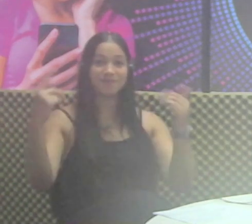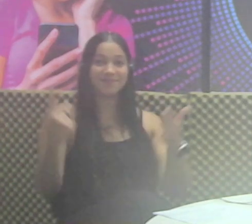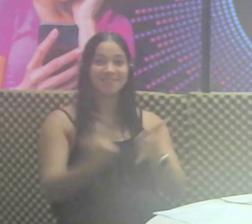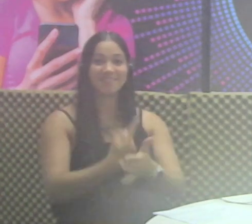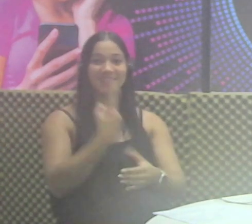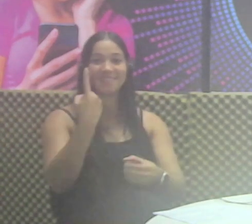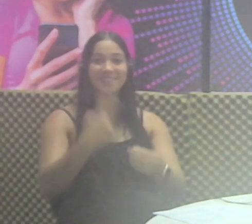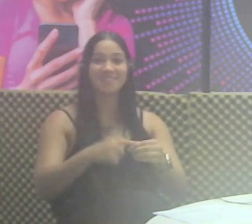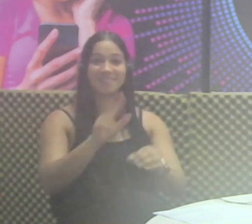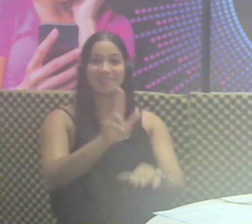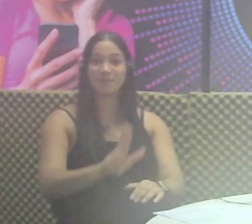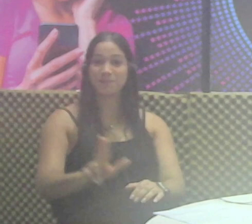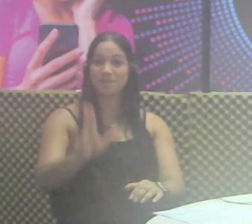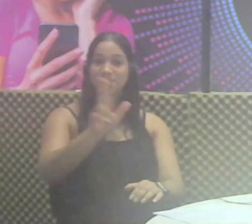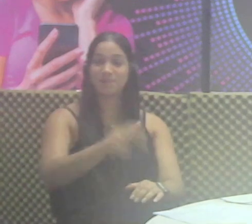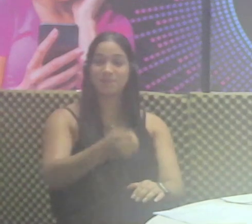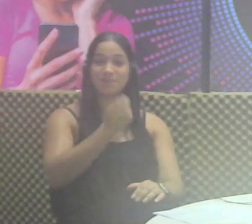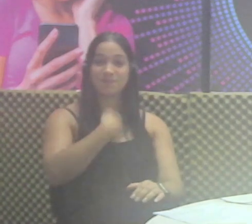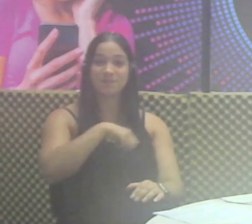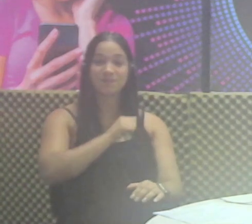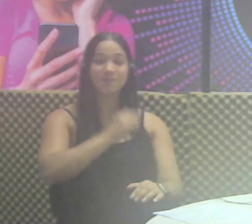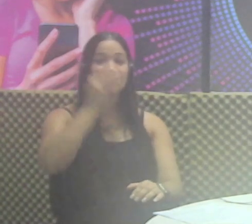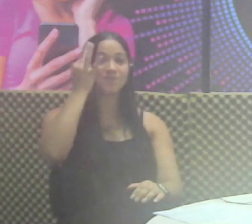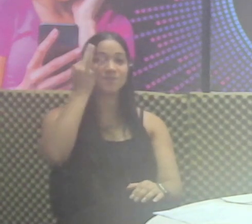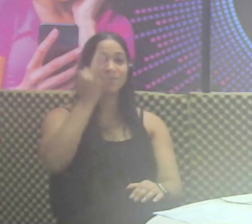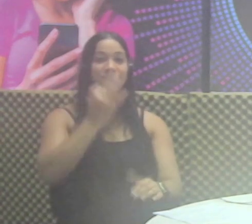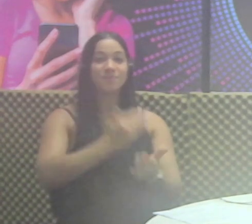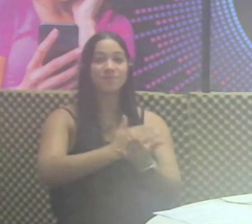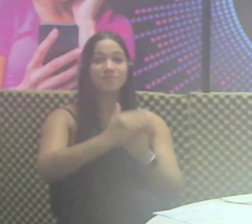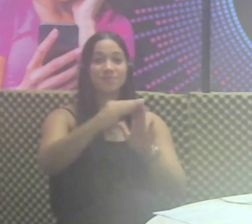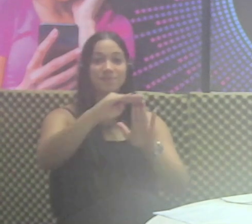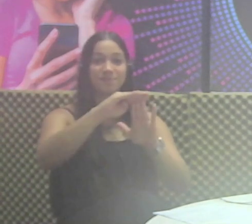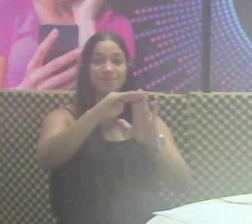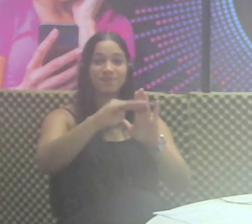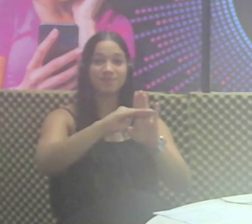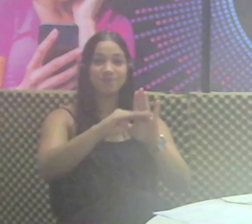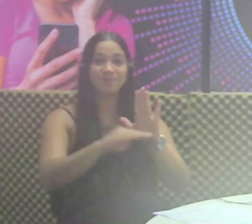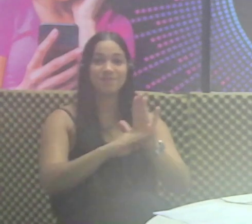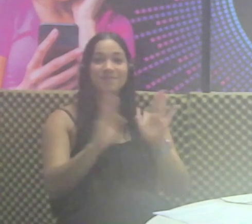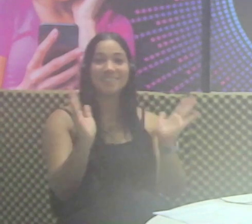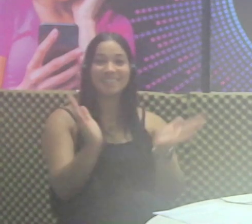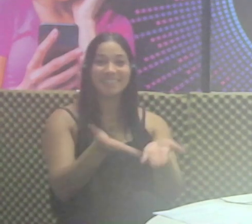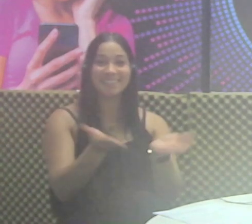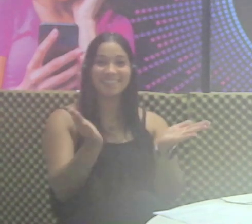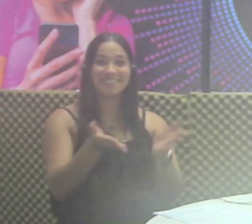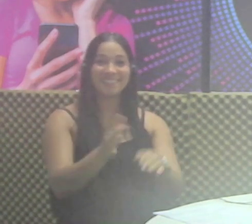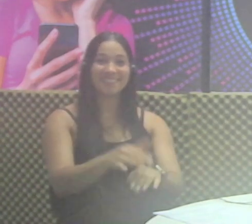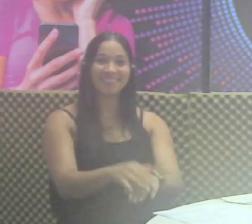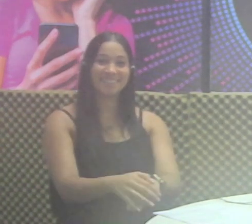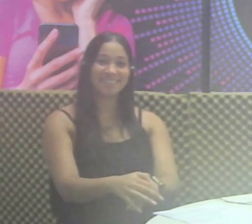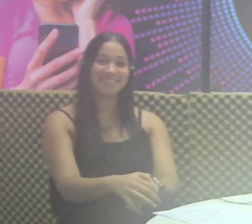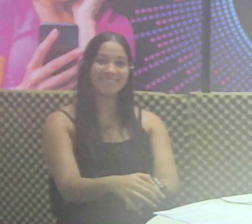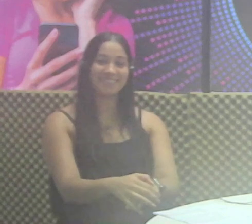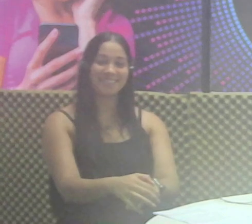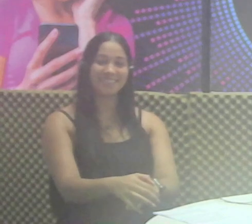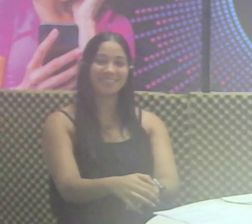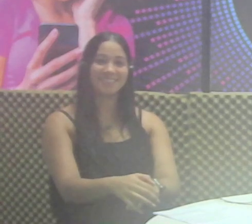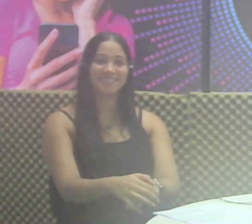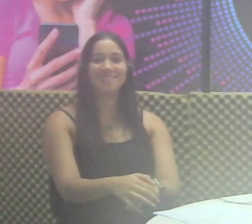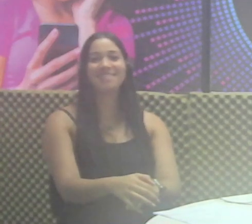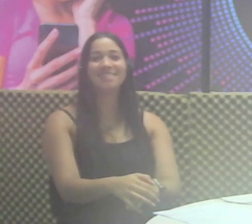fato acontece em Uberlândia. Eu sou Fernando Cassi e começamos com os destaques da edição de hoje.